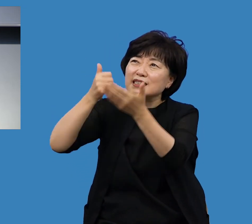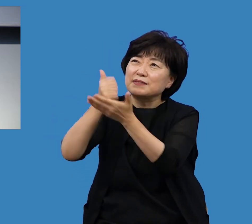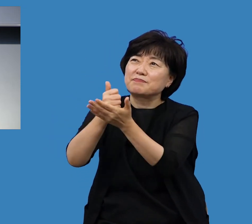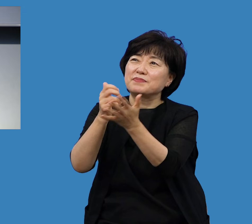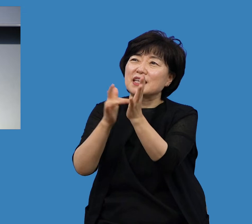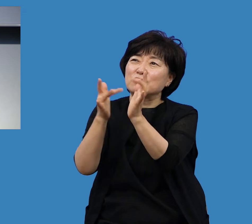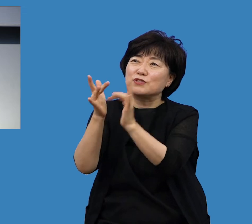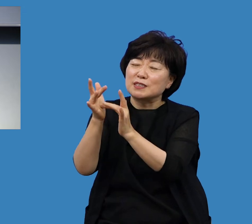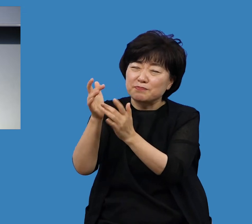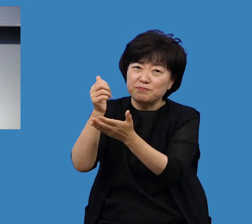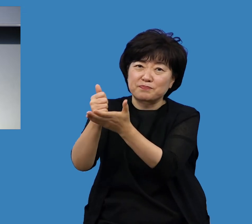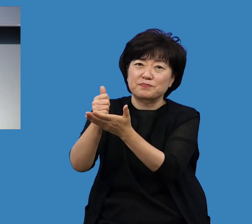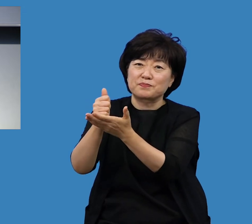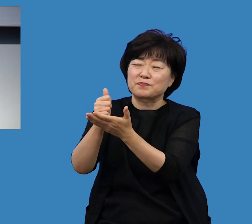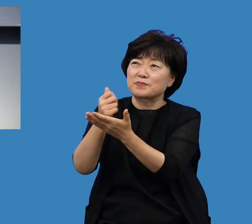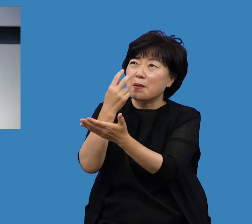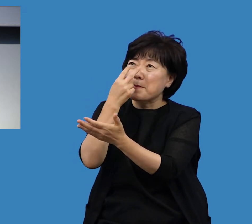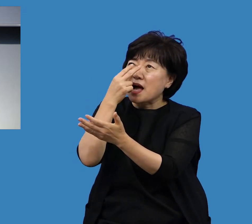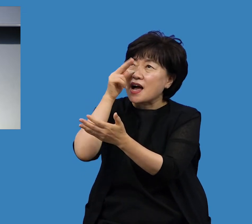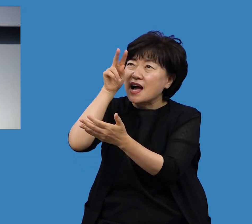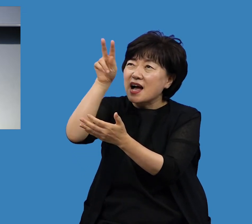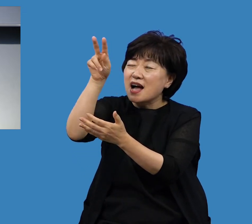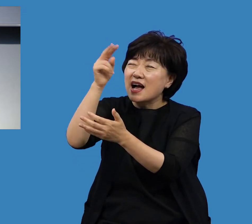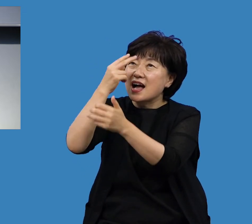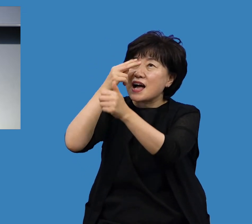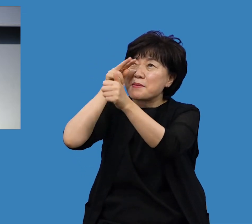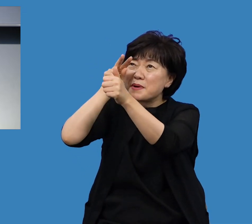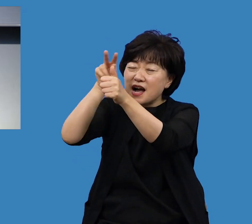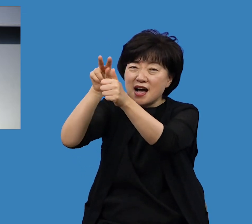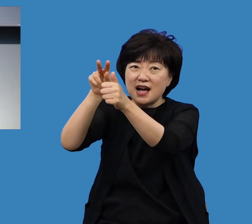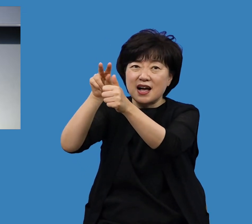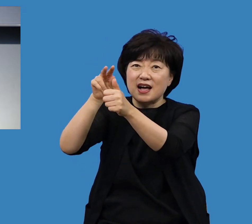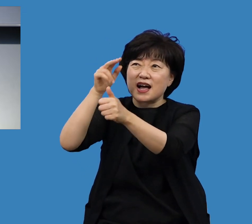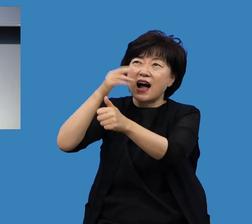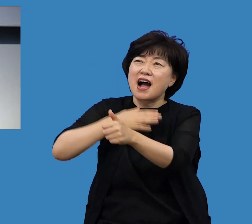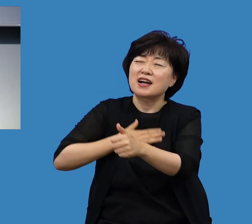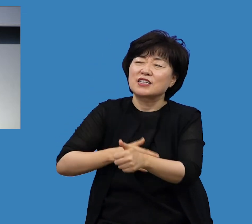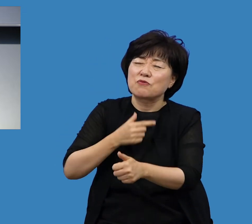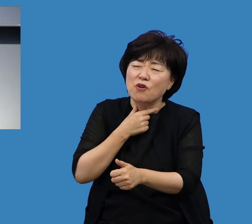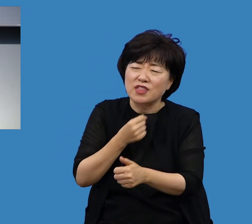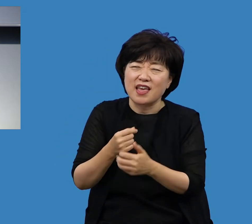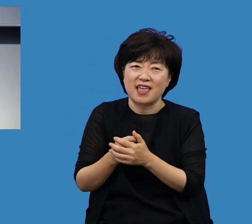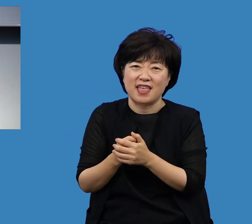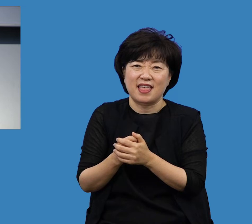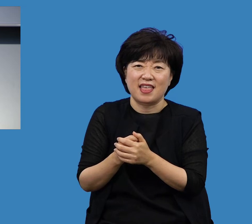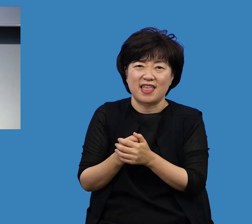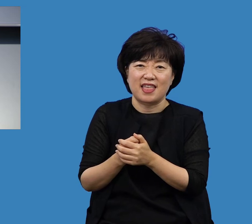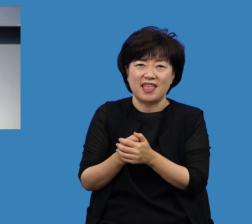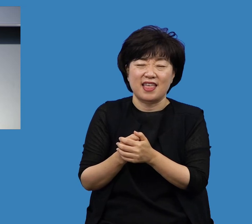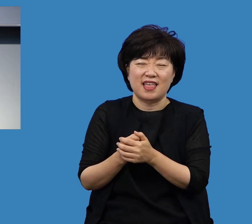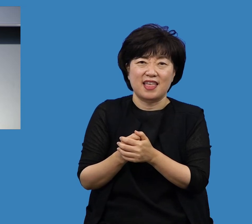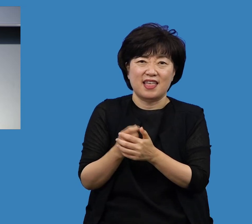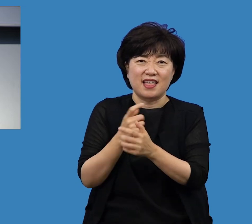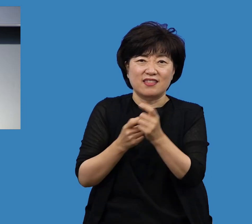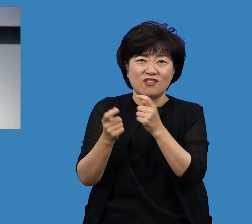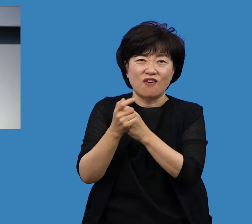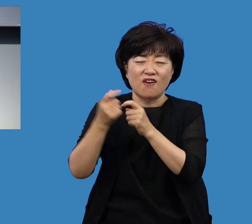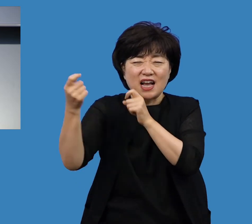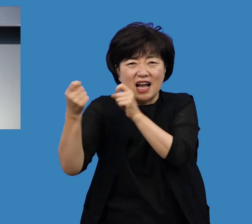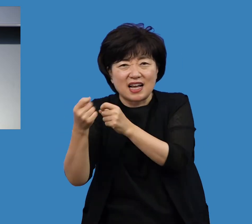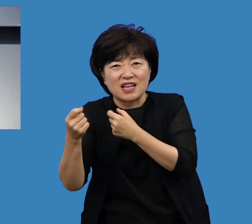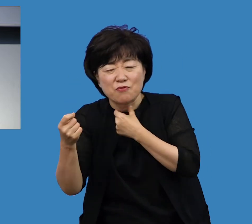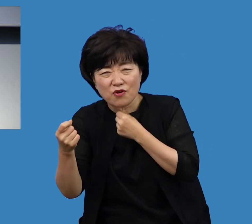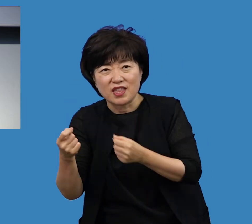분이시죠. 이분을 볼 때, 계속 이분을 알기 원하고, 계속 이분을 더 가까이 하기